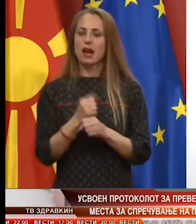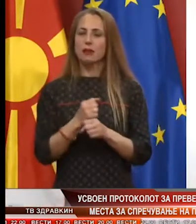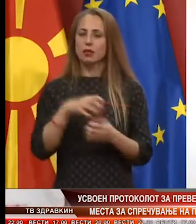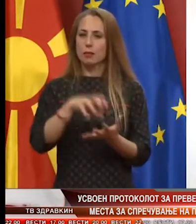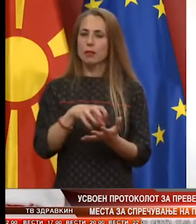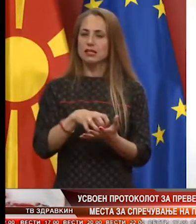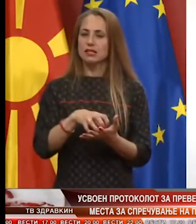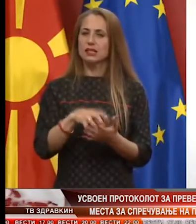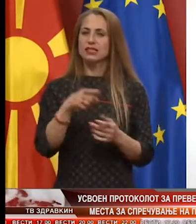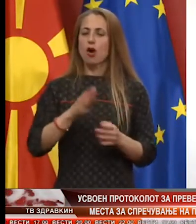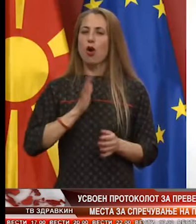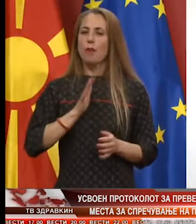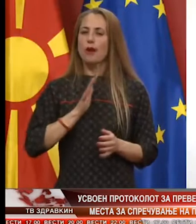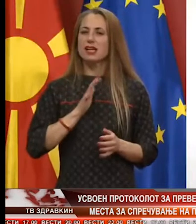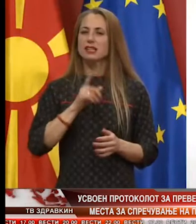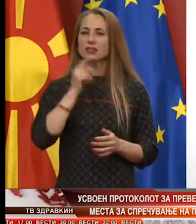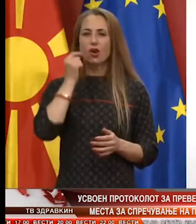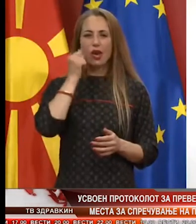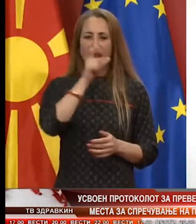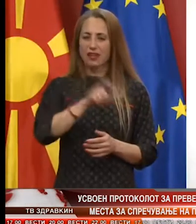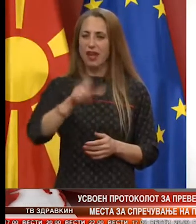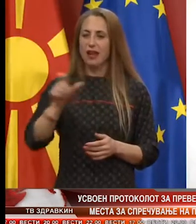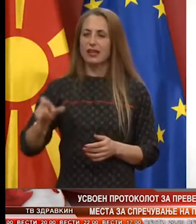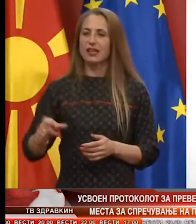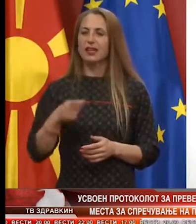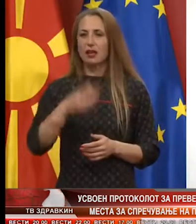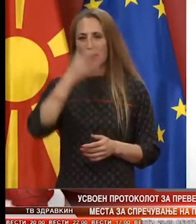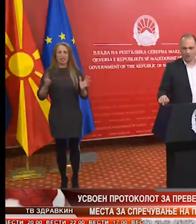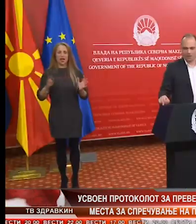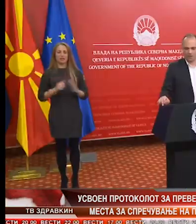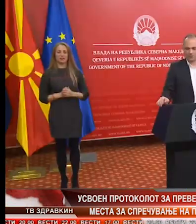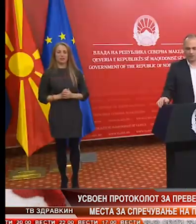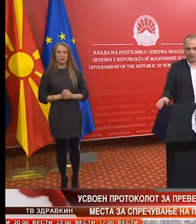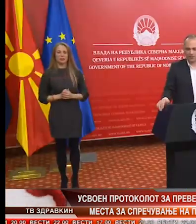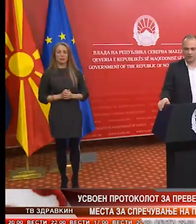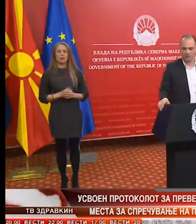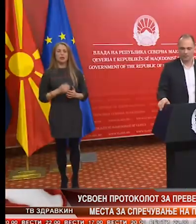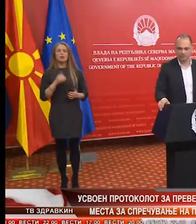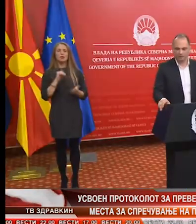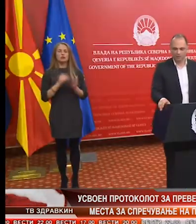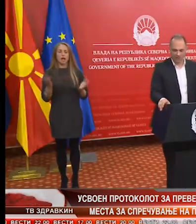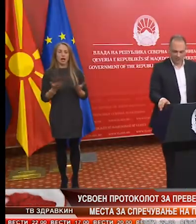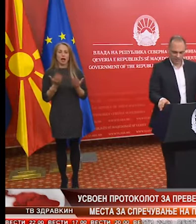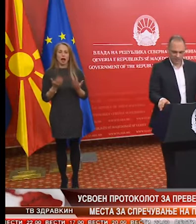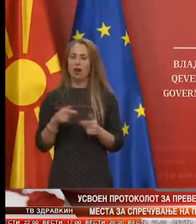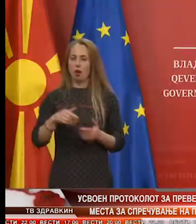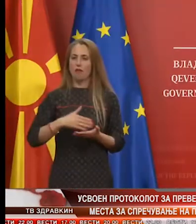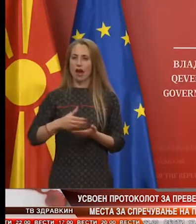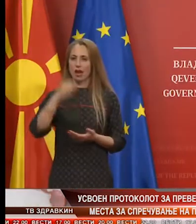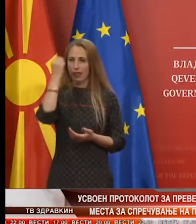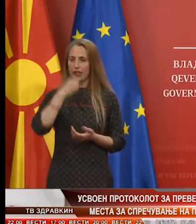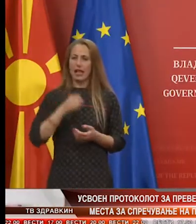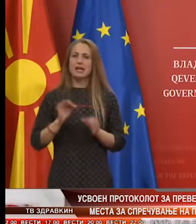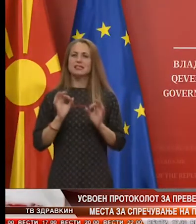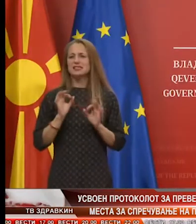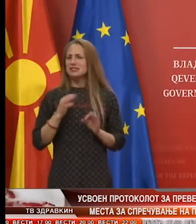однос на ризичните категории на граѓани, најмногу засегнати од COVID-19? Се уште е рано, ова недела сигурно